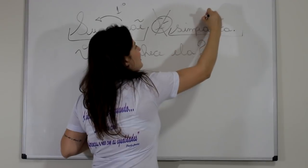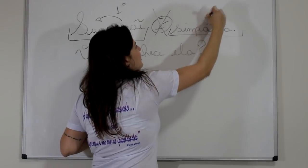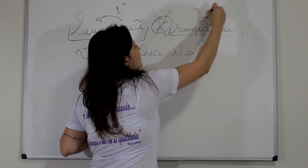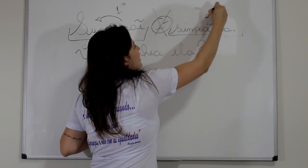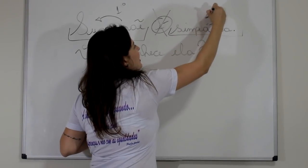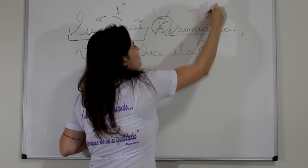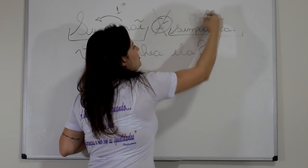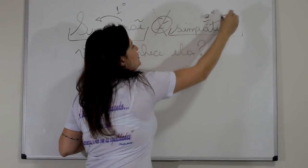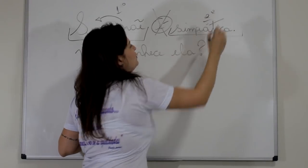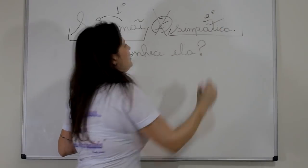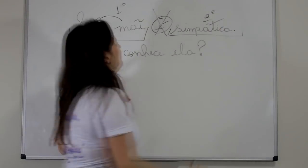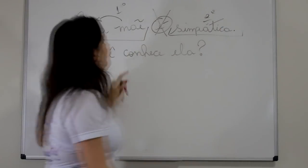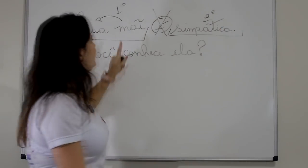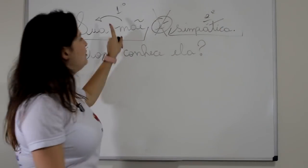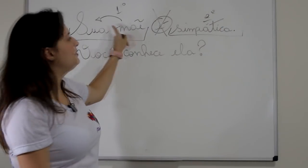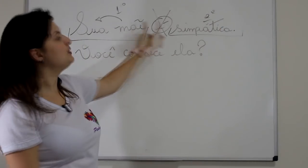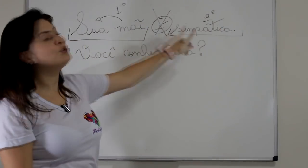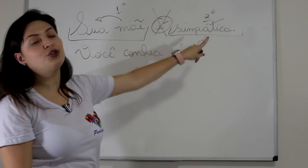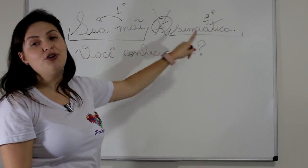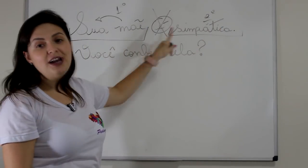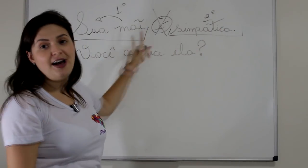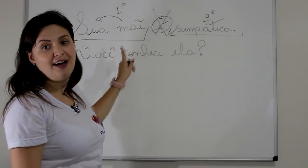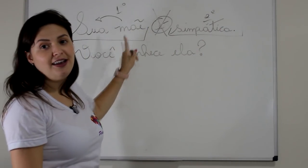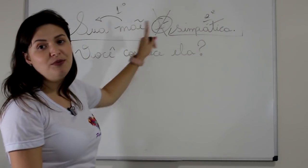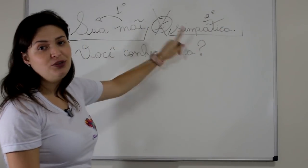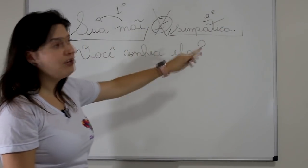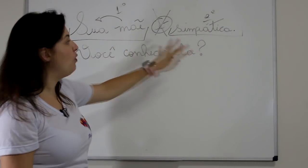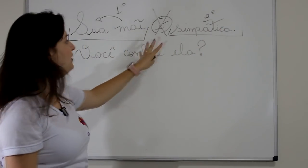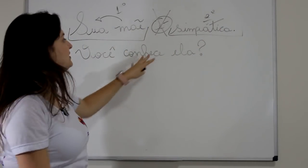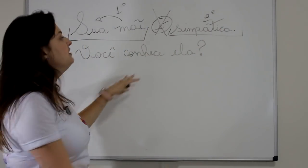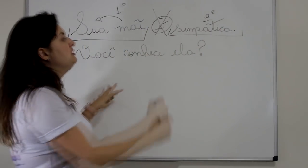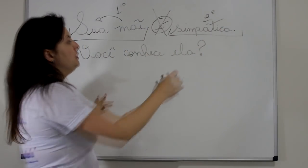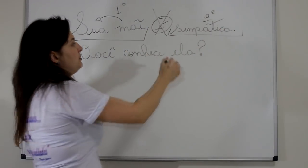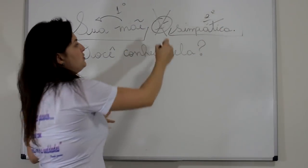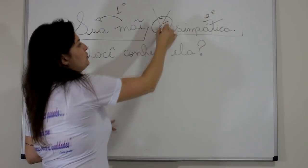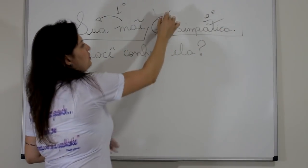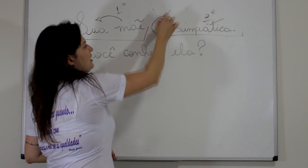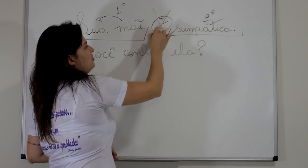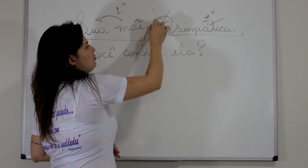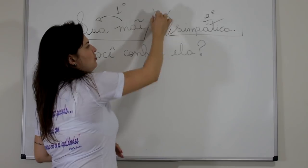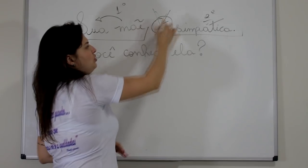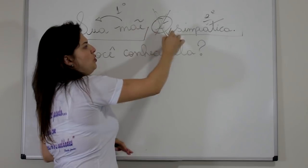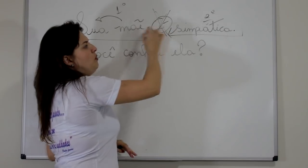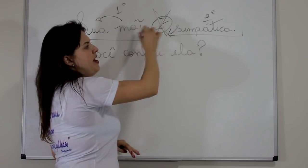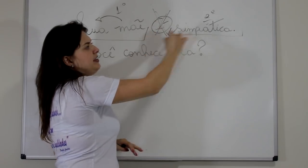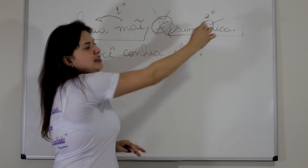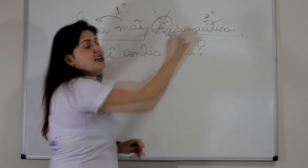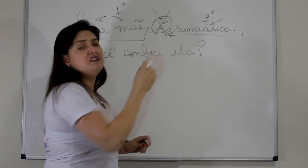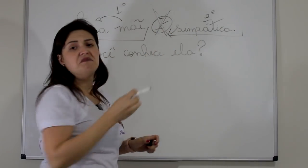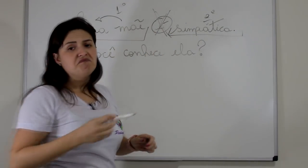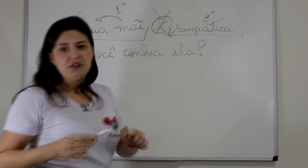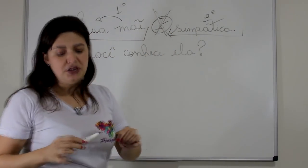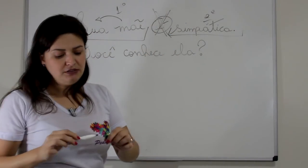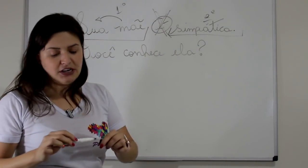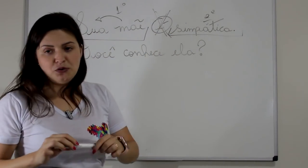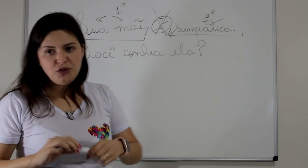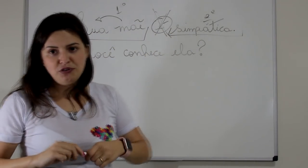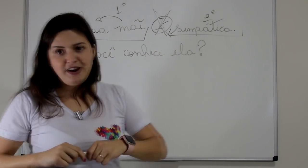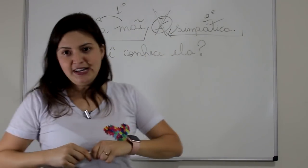aqui, professora, olha, não precisou trocar, né, muita coisa. Não precisou trocar, a gente só tirou o aqui e tranquilo, vai dar